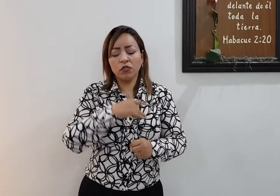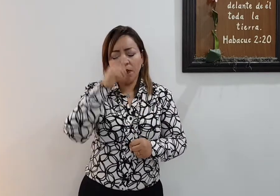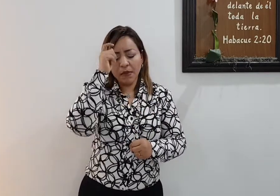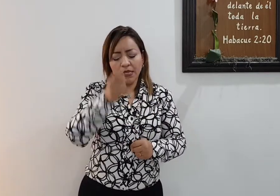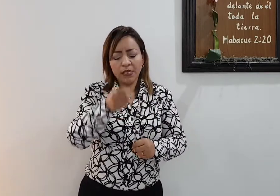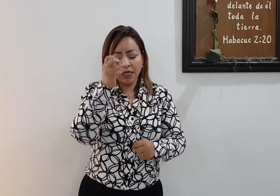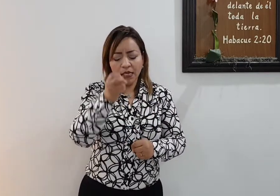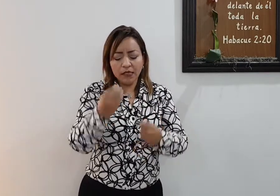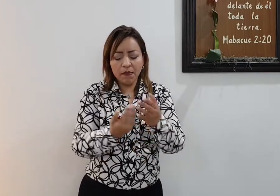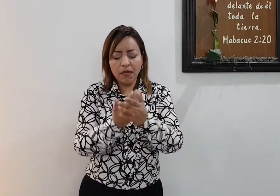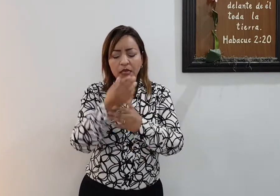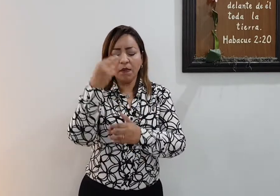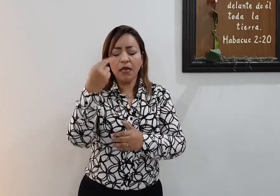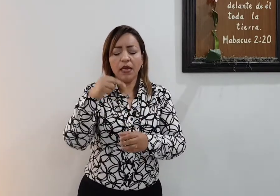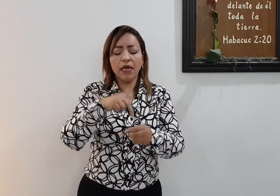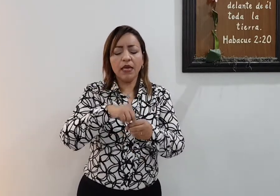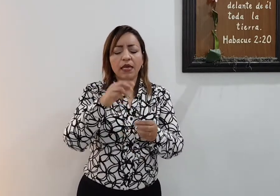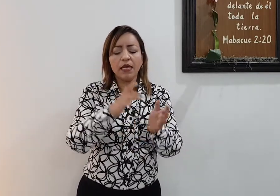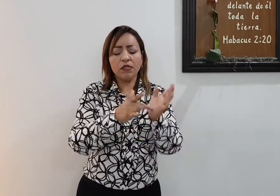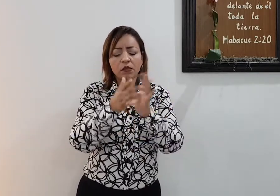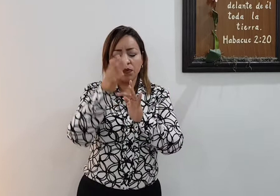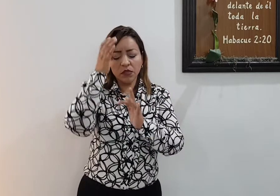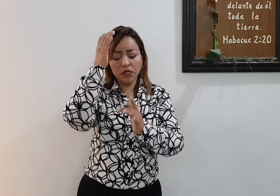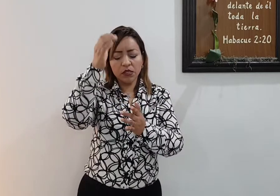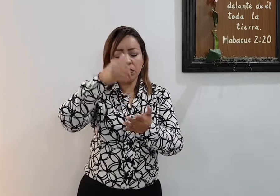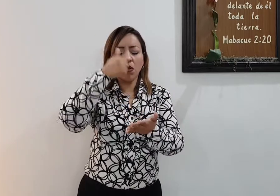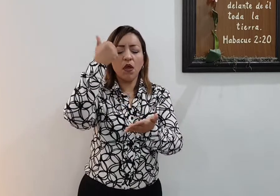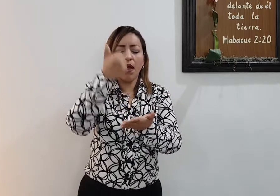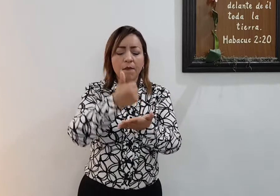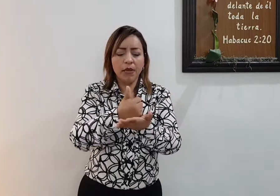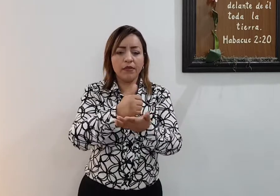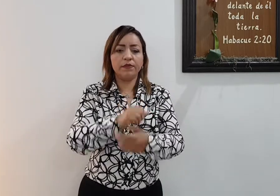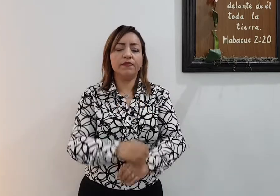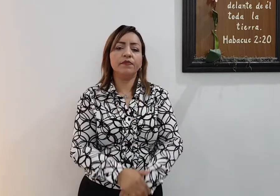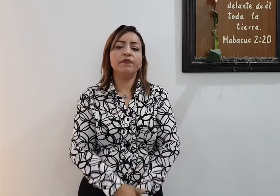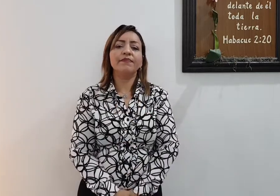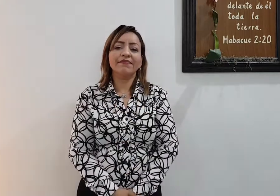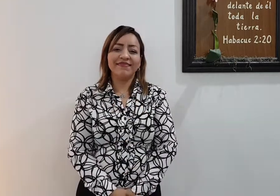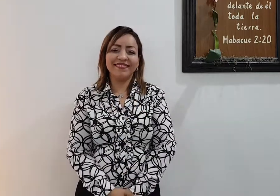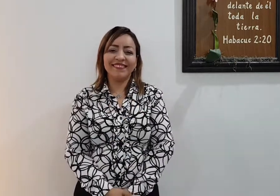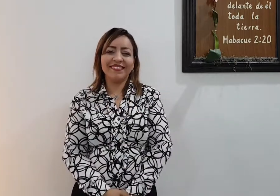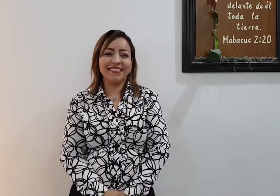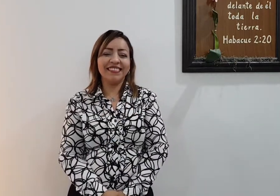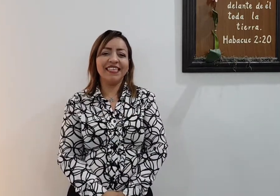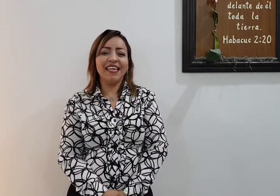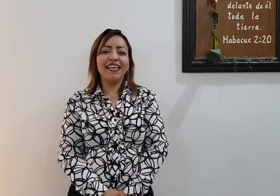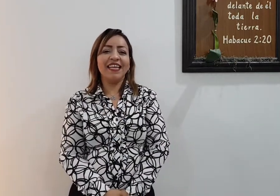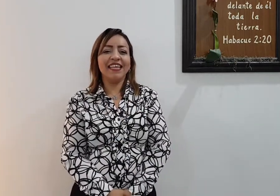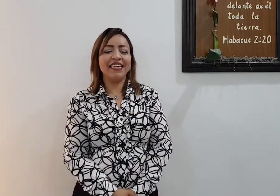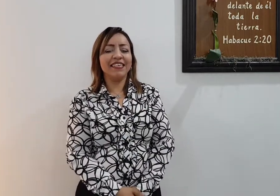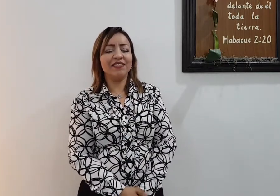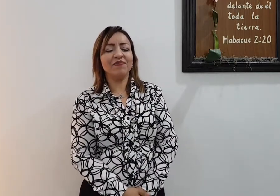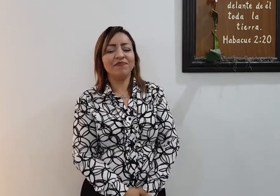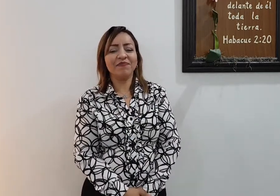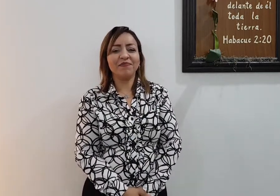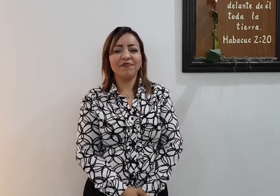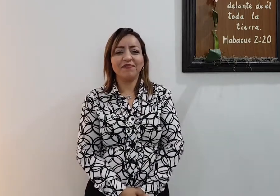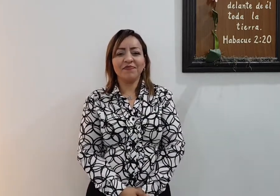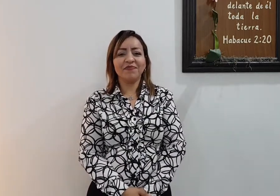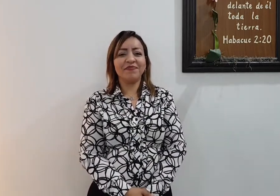suplicamos todo. Amén y amén. Alguna ocasión compartía con una persona que recién había